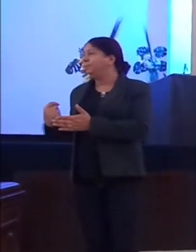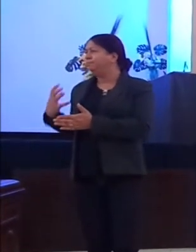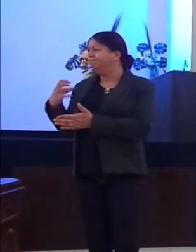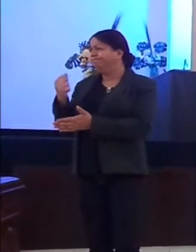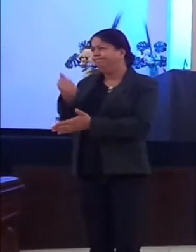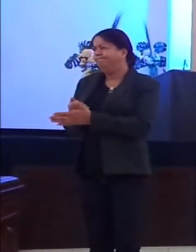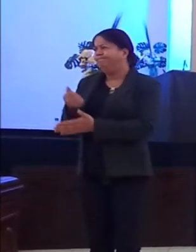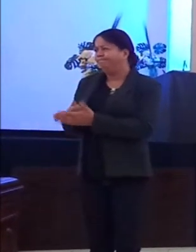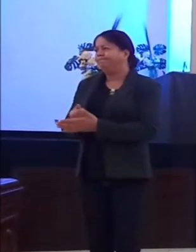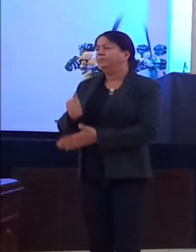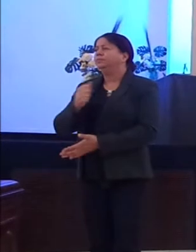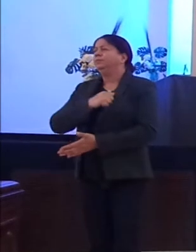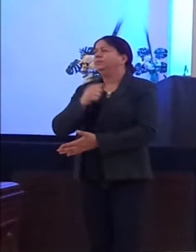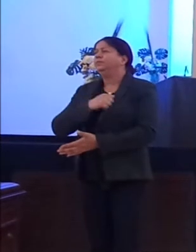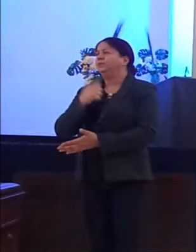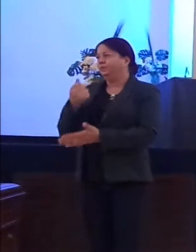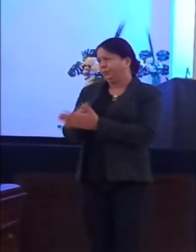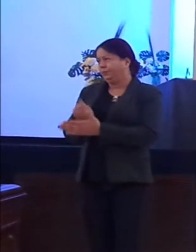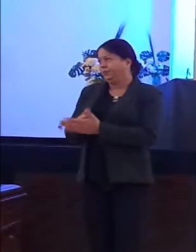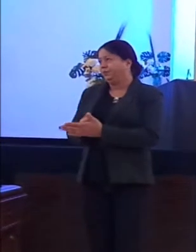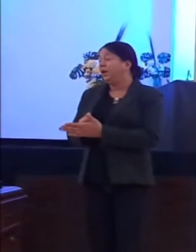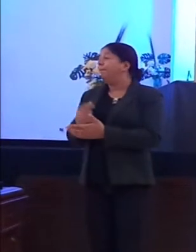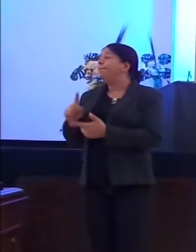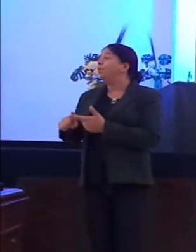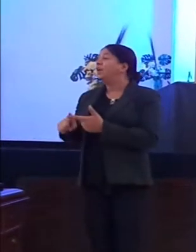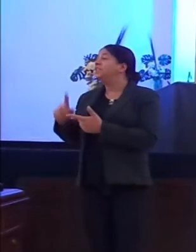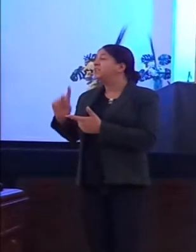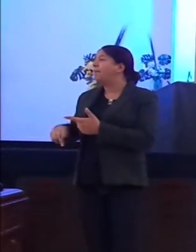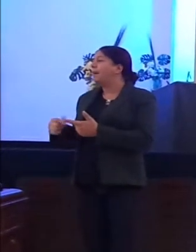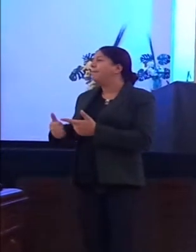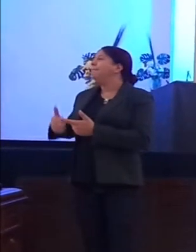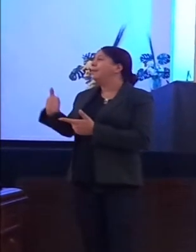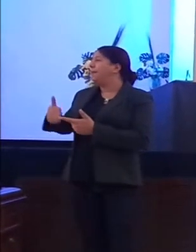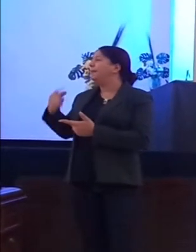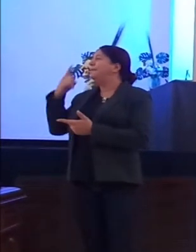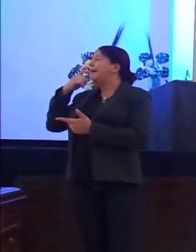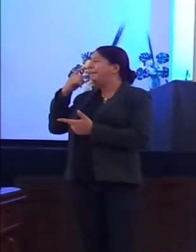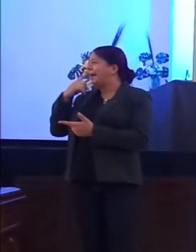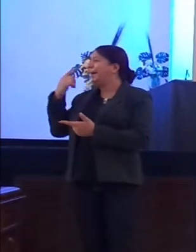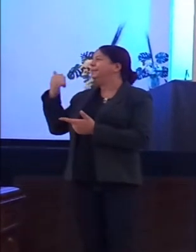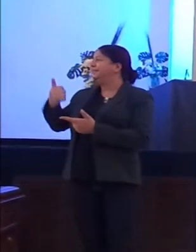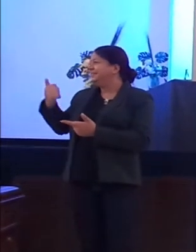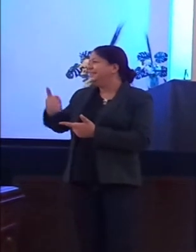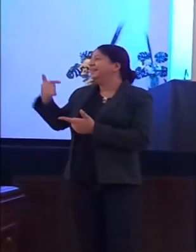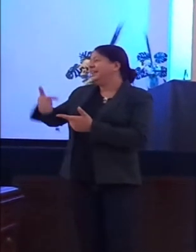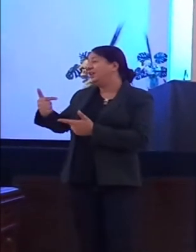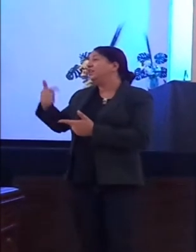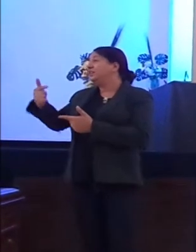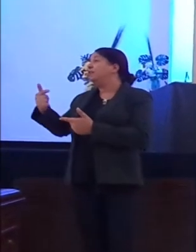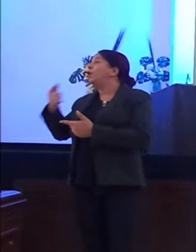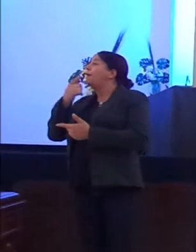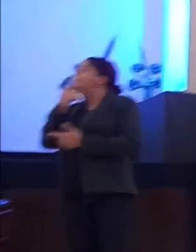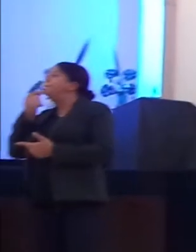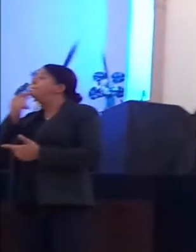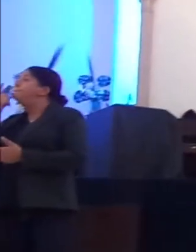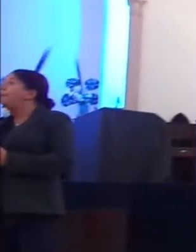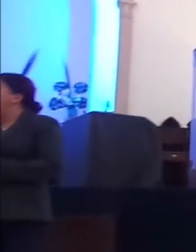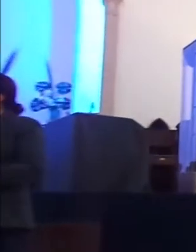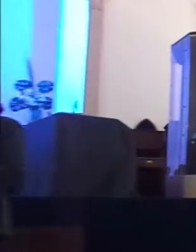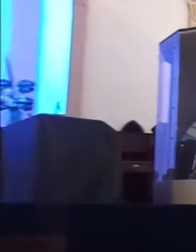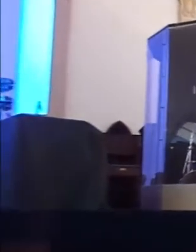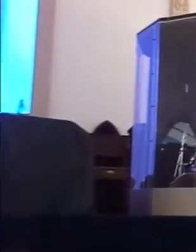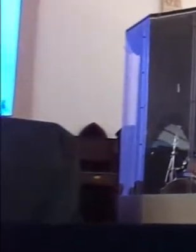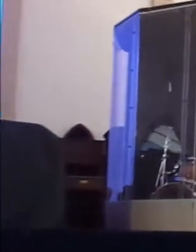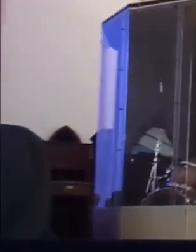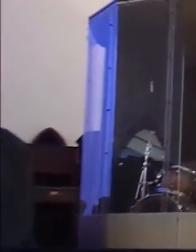dos homens, só dos pais. Então, fulano gerou ciclano, ciclano gerou fulano gerou ciclano.